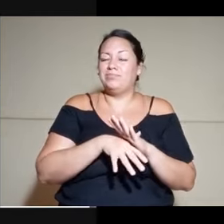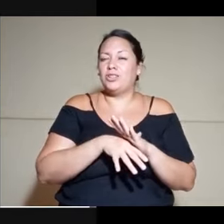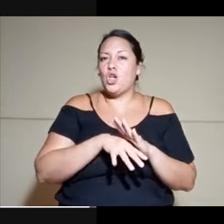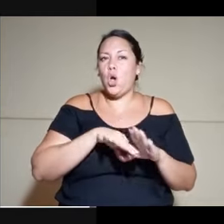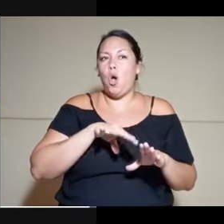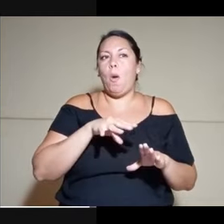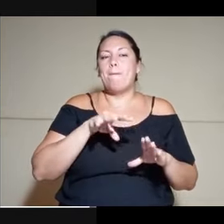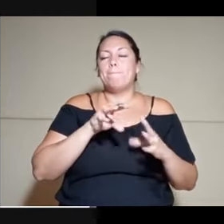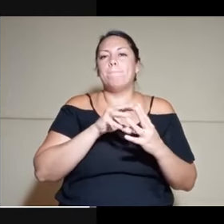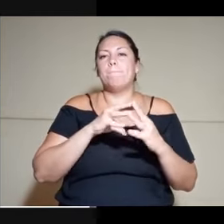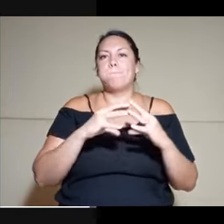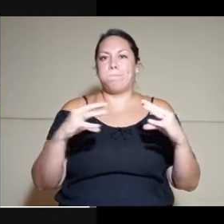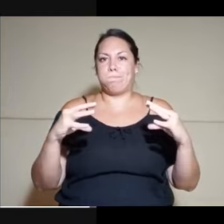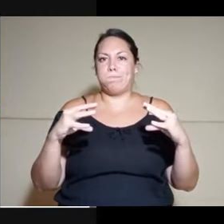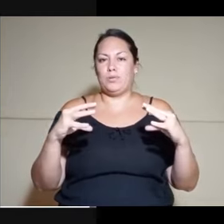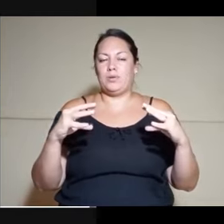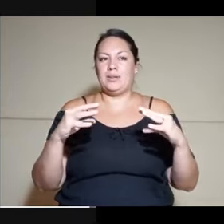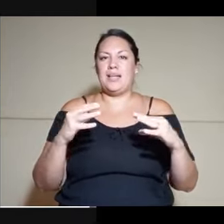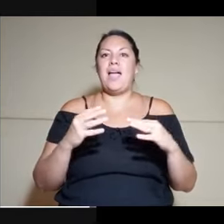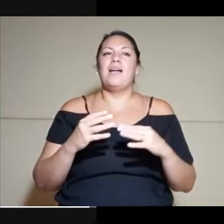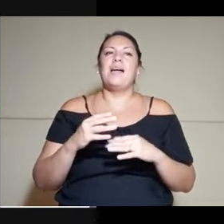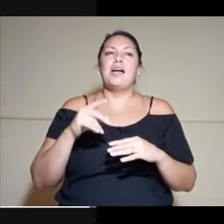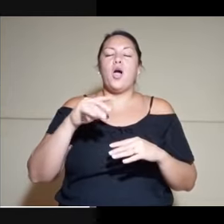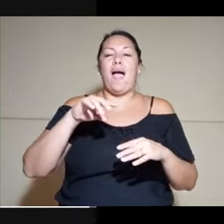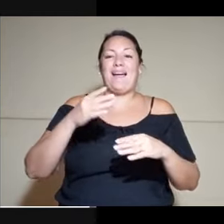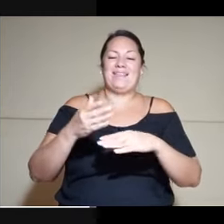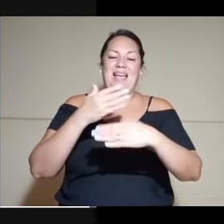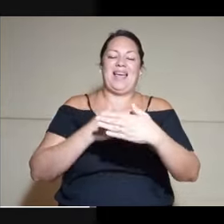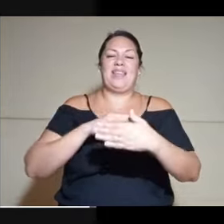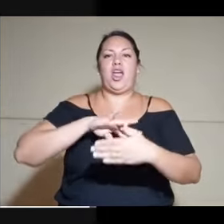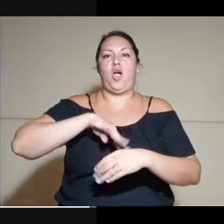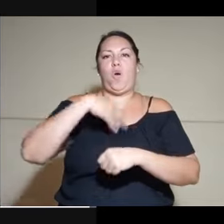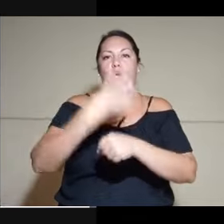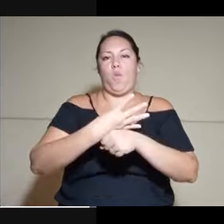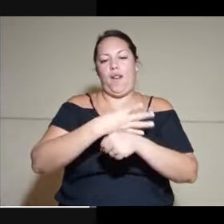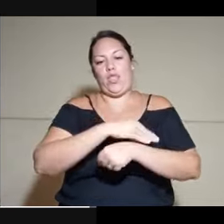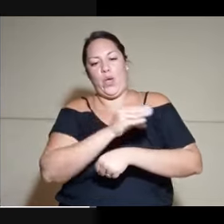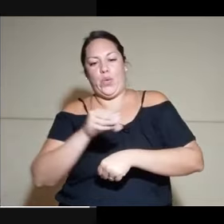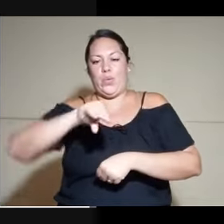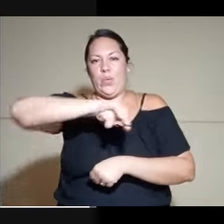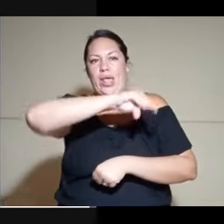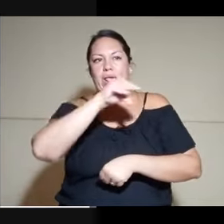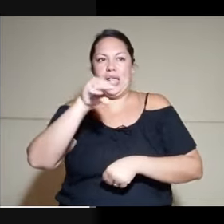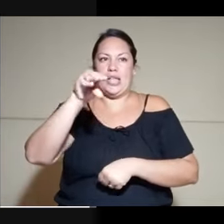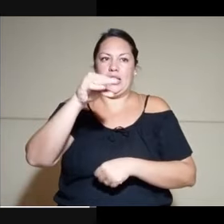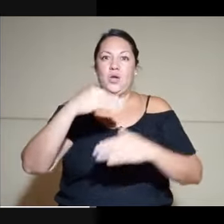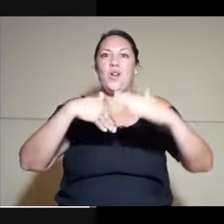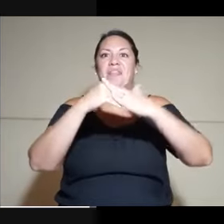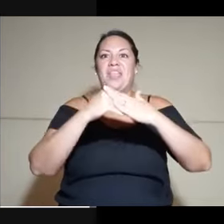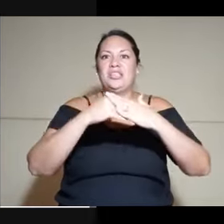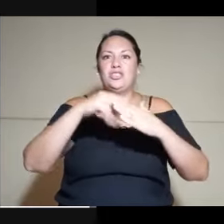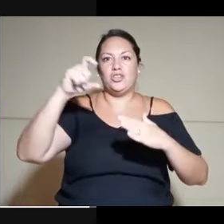la protuberancia. ¿Sí? Y ahí, esa es la protuberancia puente de Barolio, por detrás el cuarto ventrículo, ¿no es